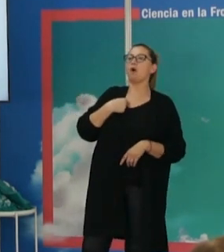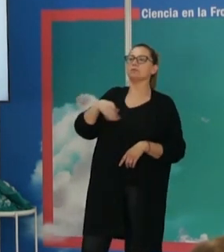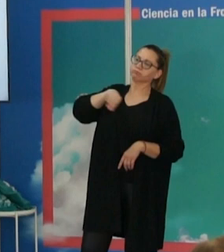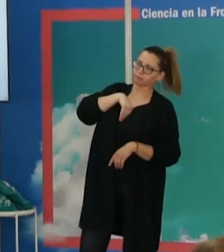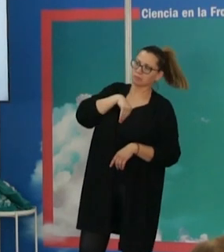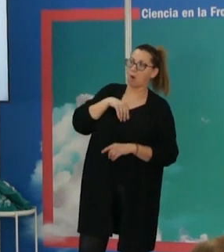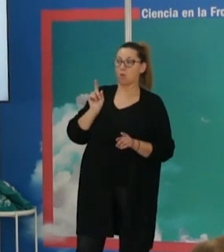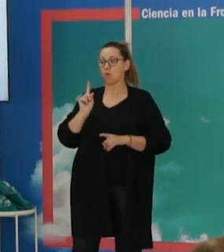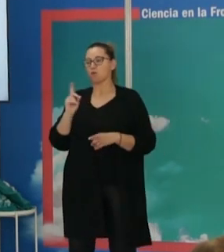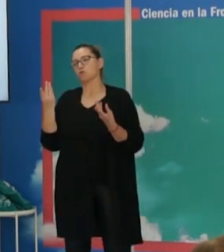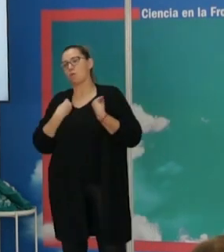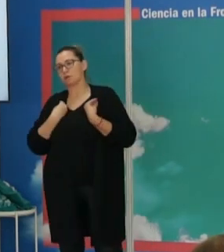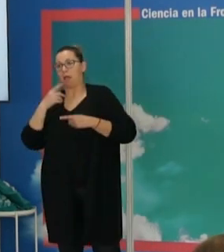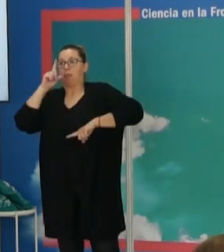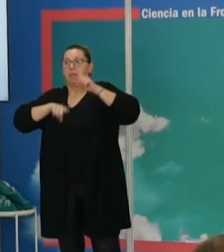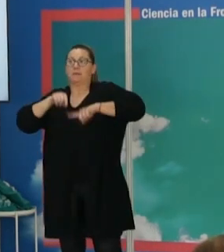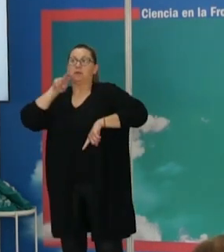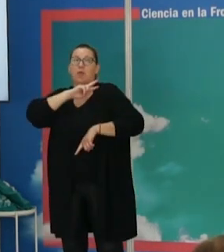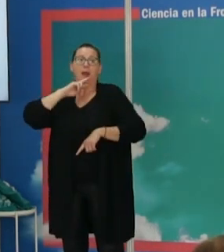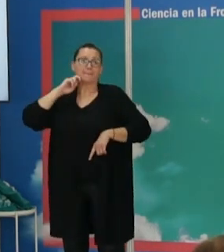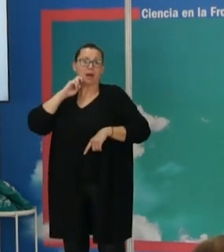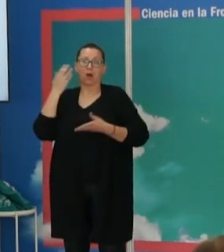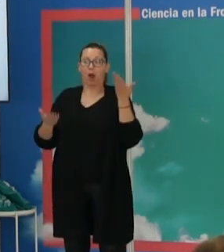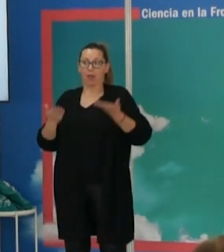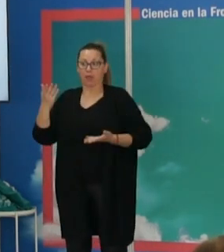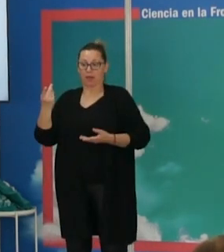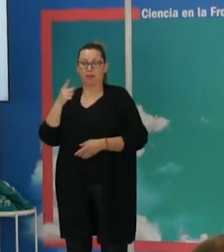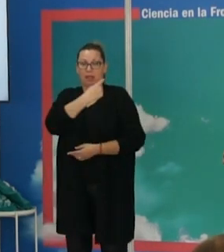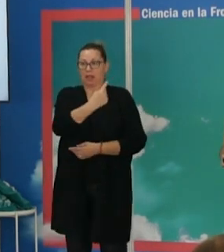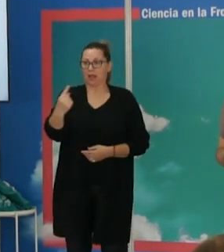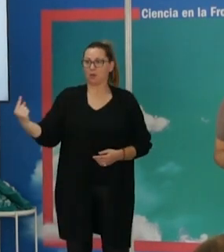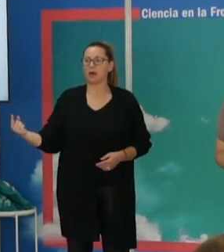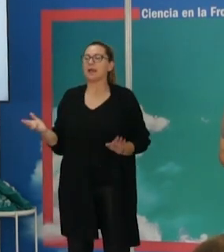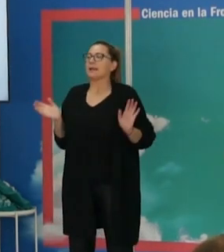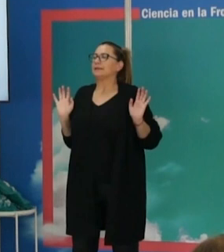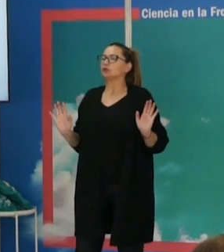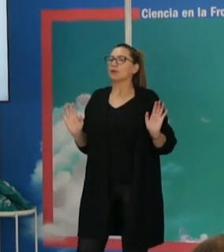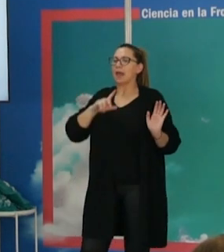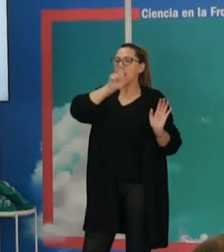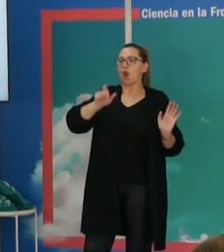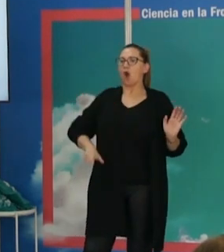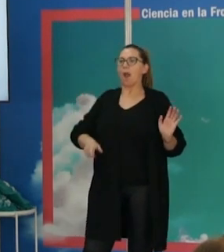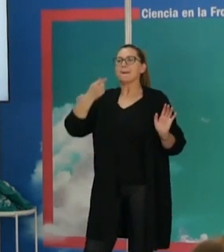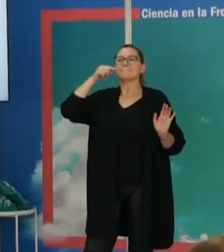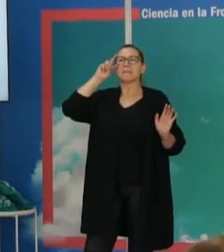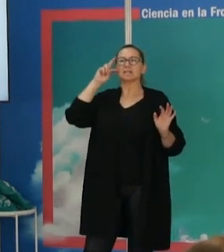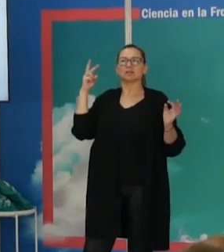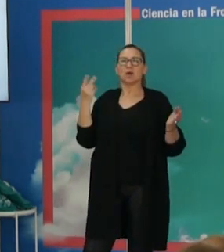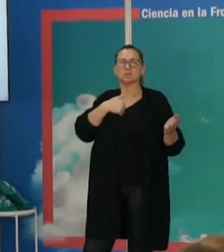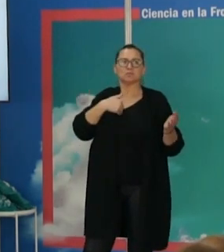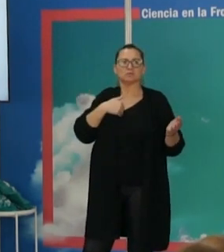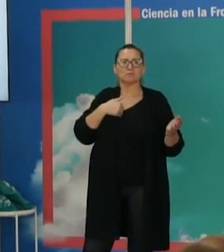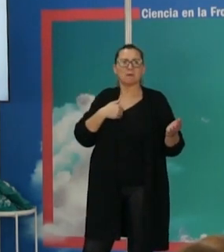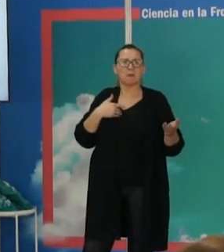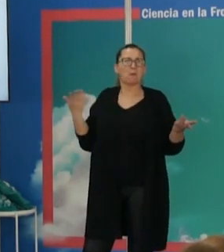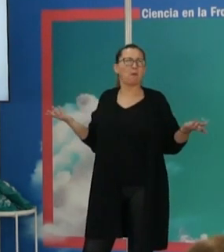propias valoraciones. ¿Y qué papel le corresponde a los expertos? Porque habitualmente dejamos